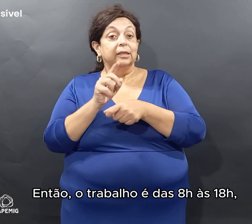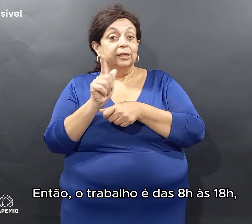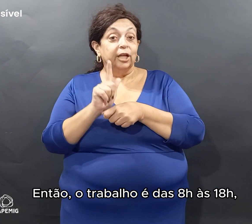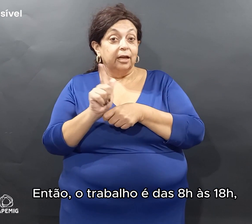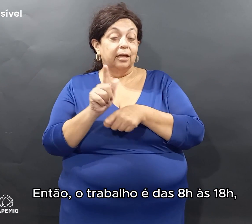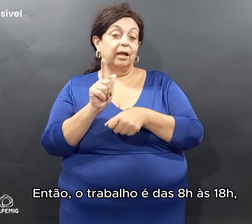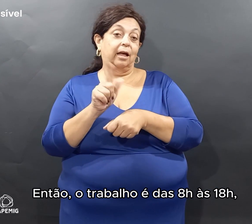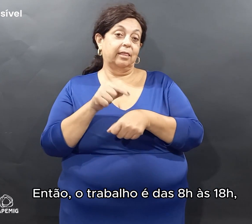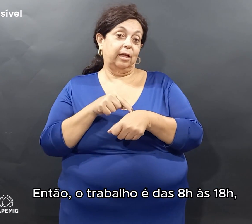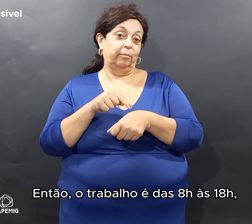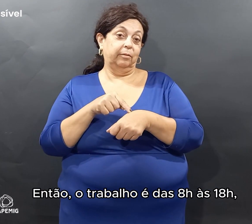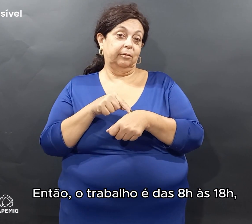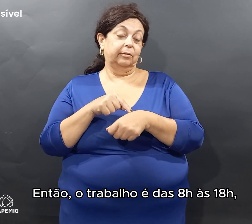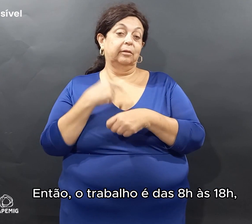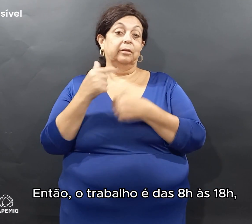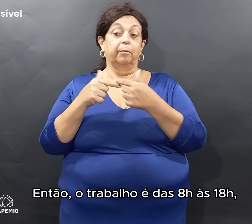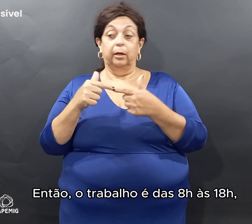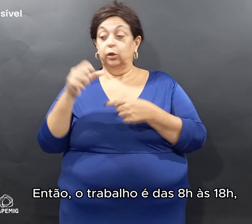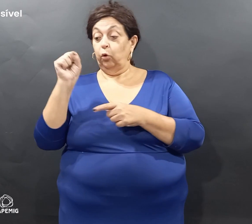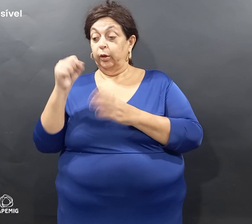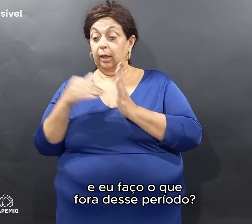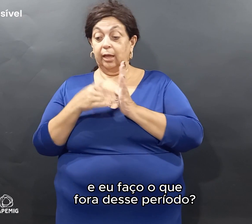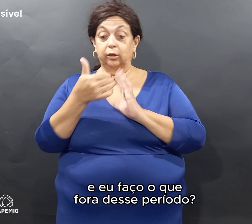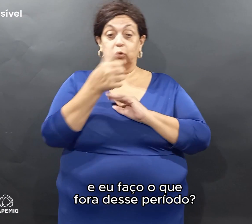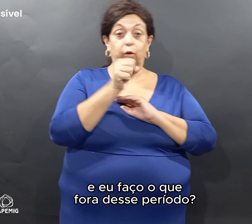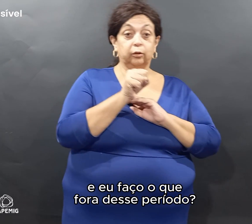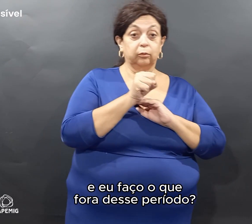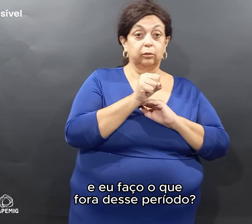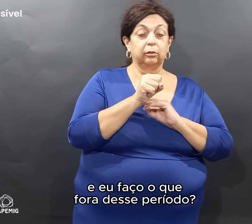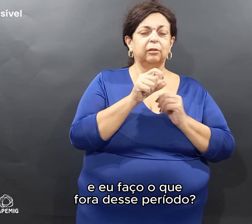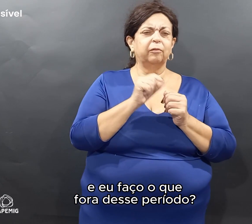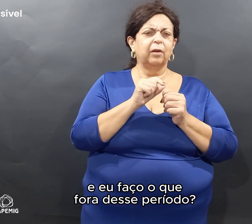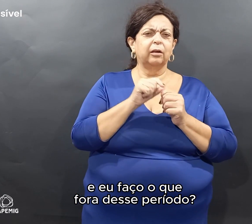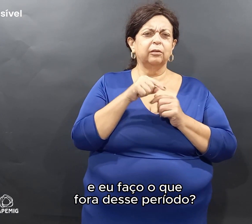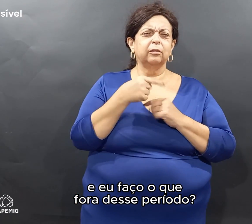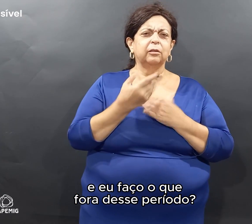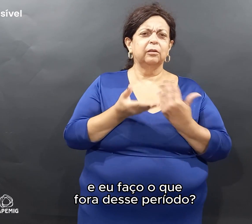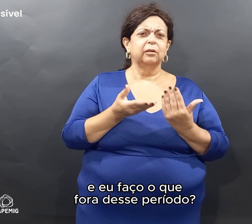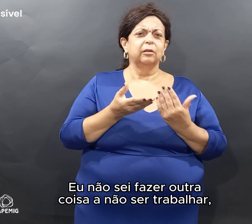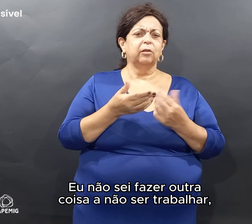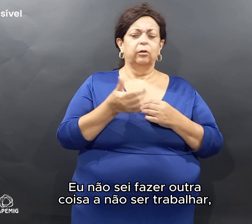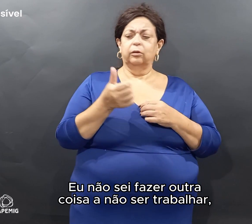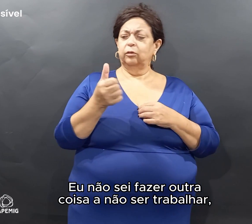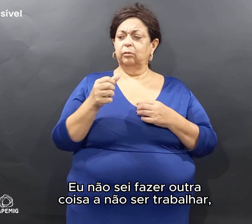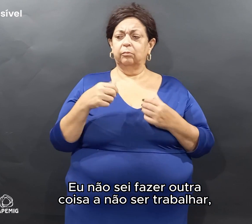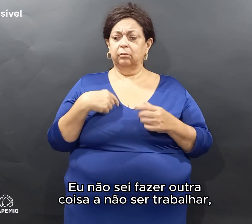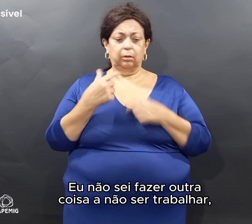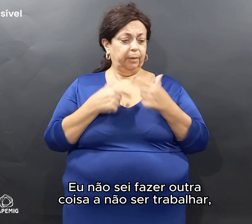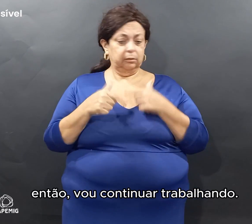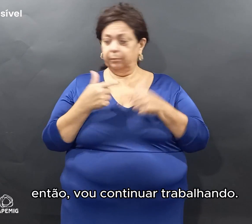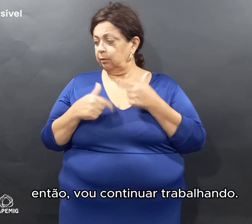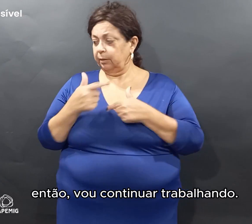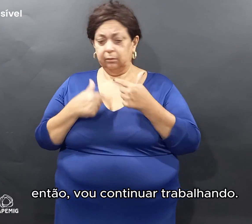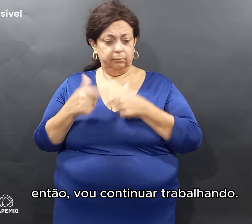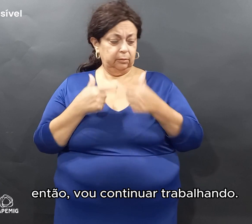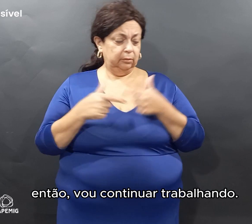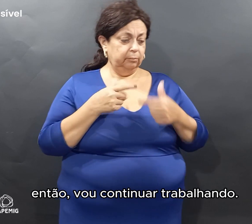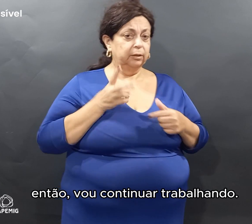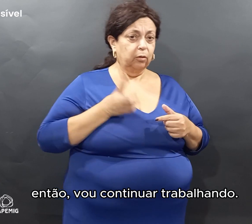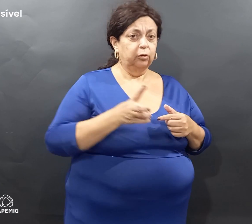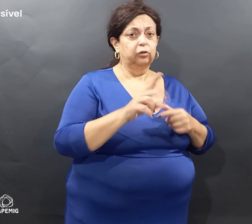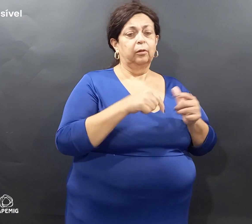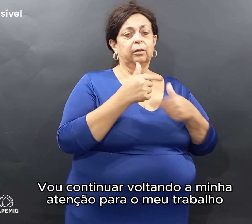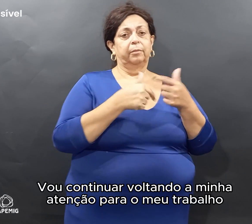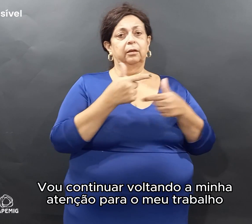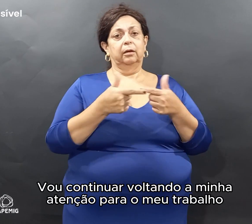tempo. Então, o trabalho é das 8 às 18 e eu faço o quê fora desse período? Eu não sei fazer outra coisa, eu não sei trabalhar. Então, vou continuar